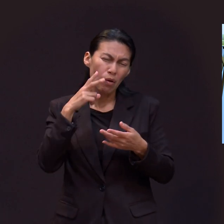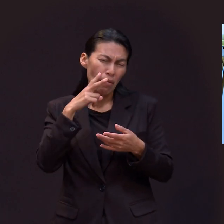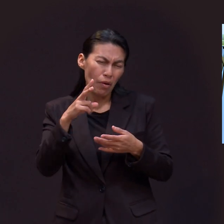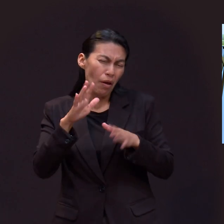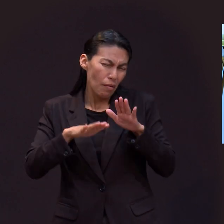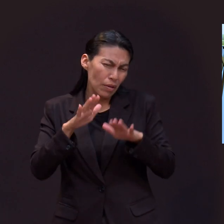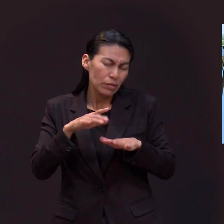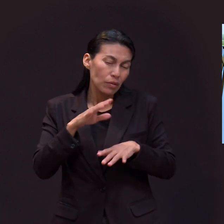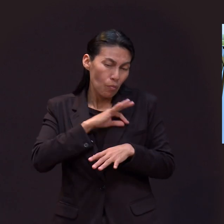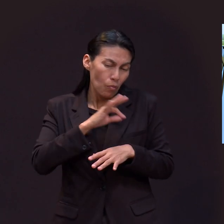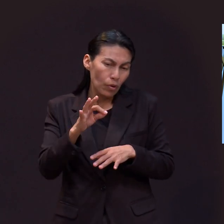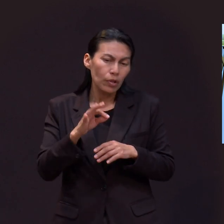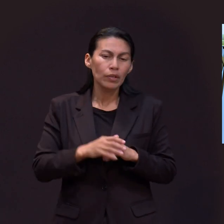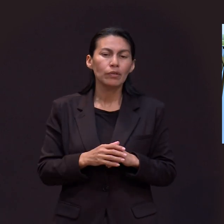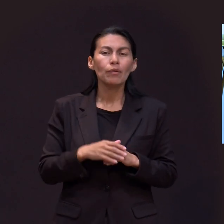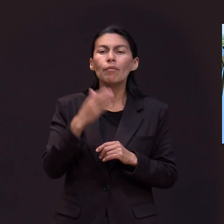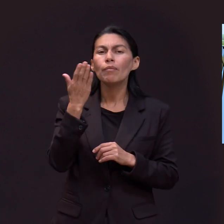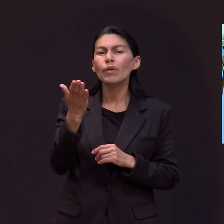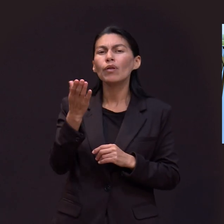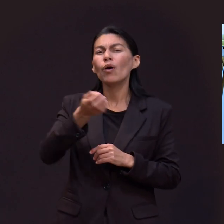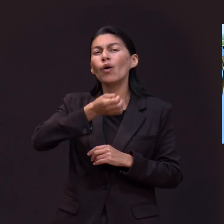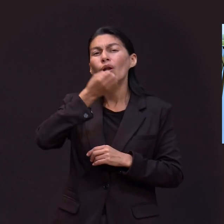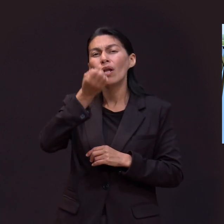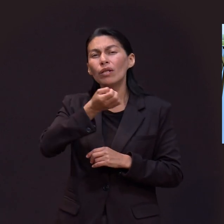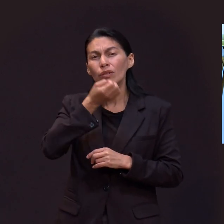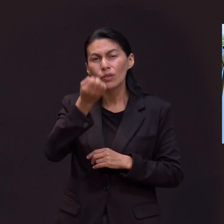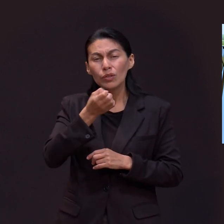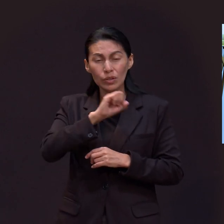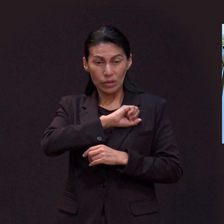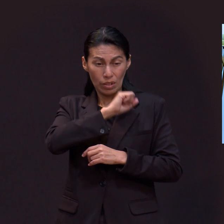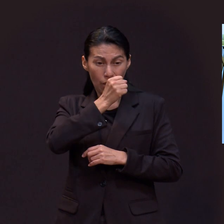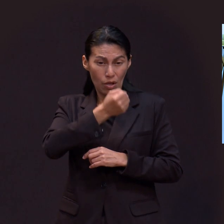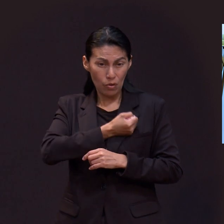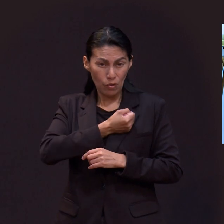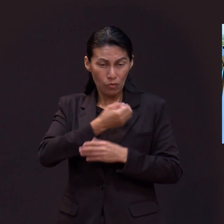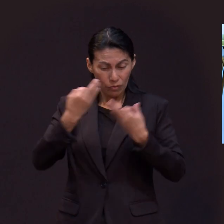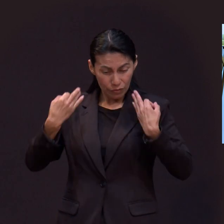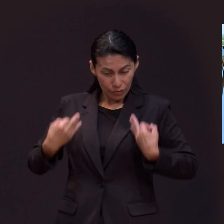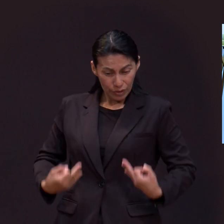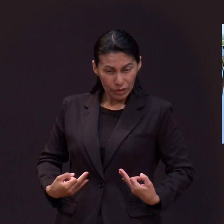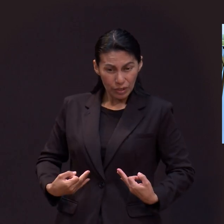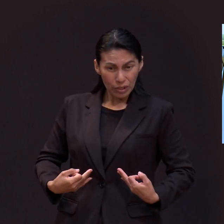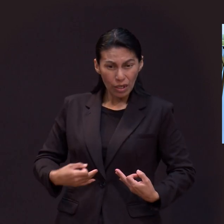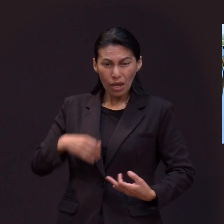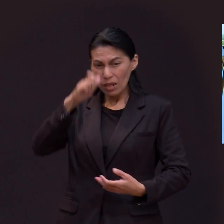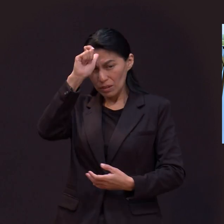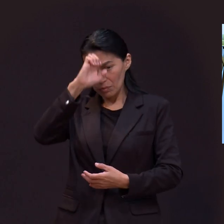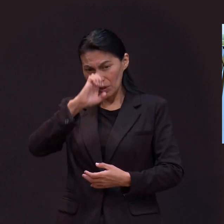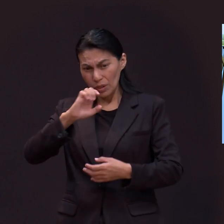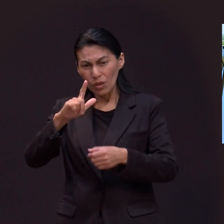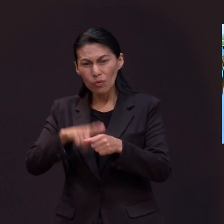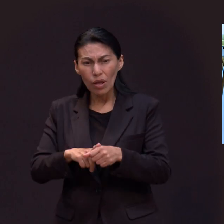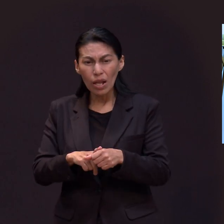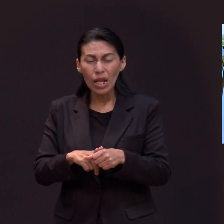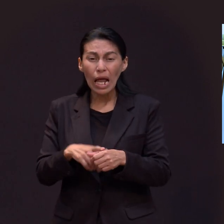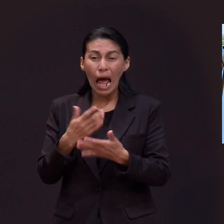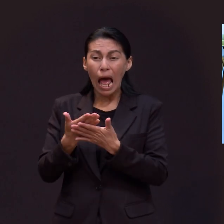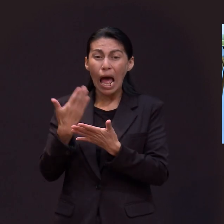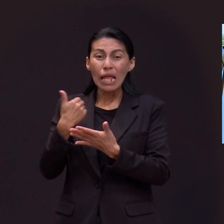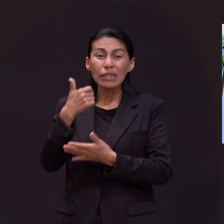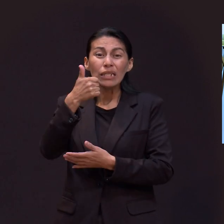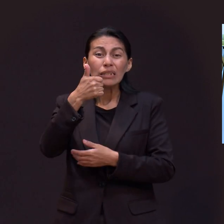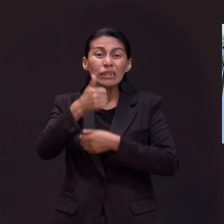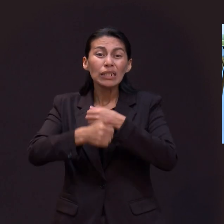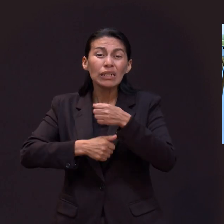me es posible pido oración por salud espiritual salud física y un empleo de maestra pues tengo seis años